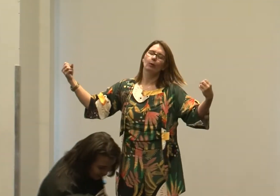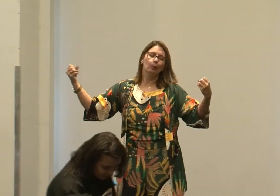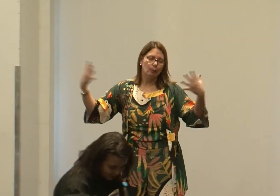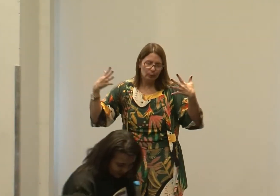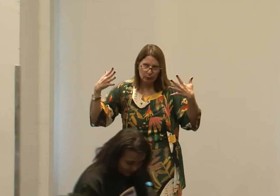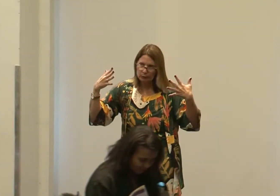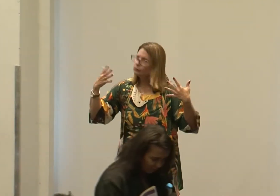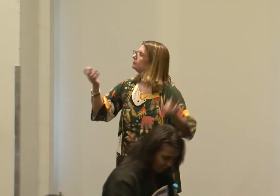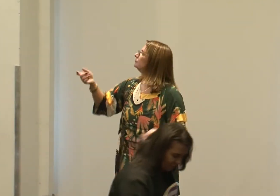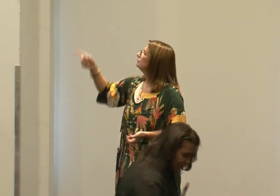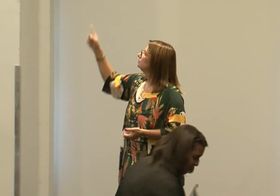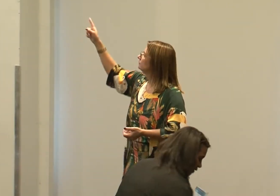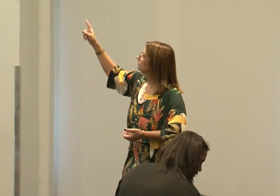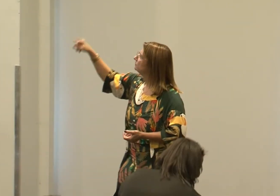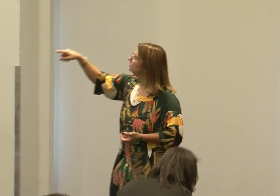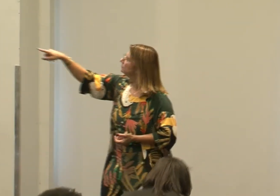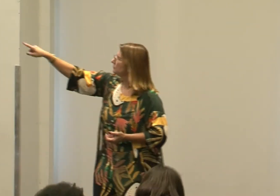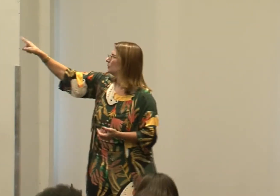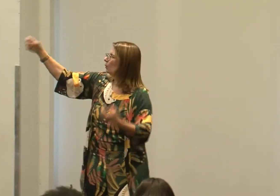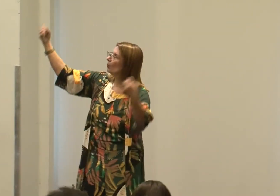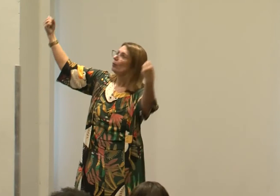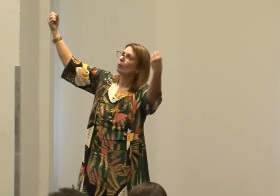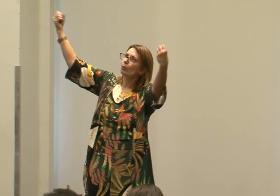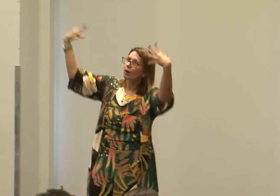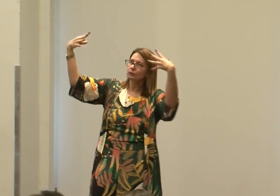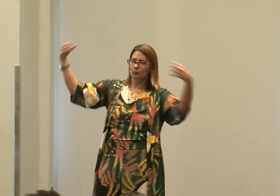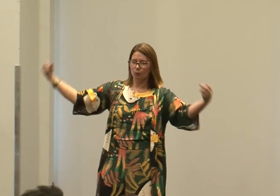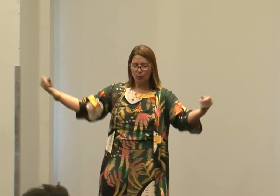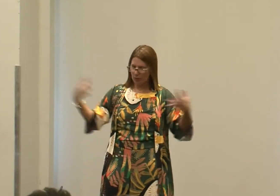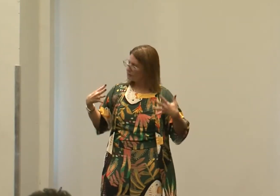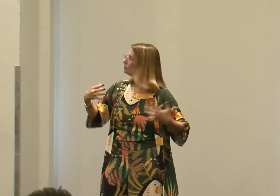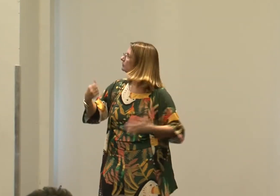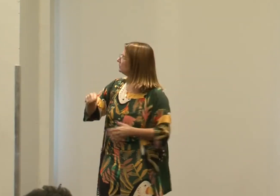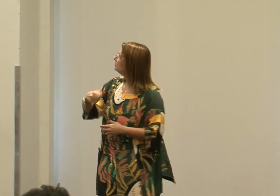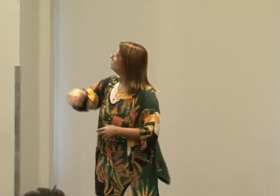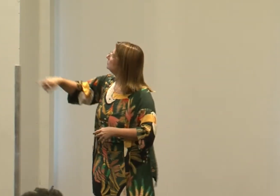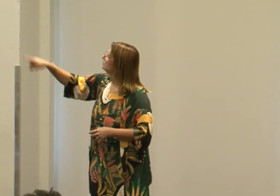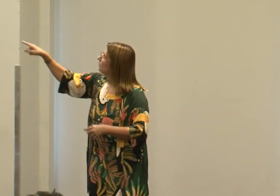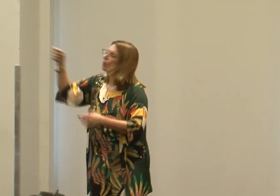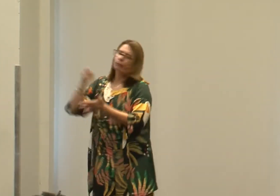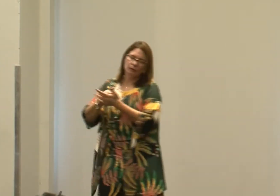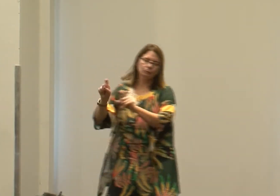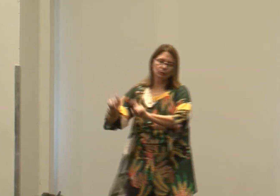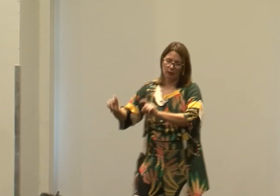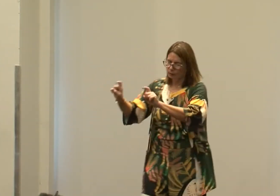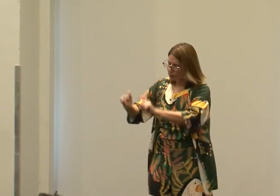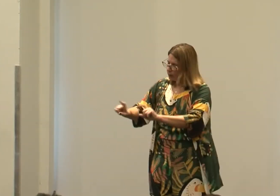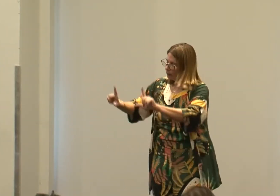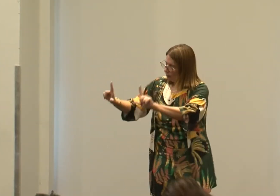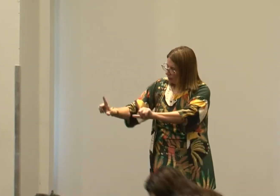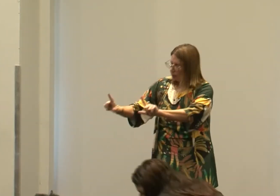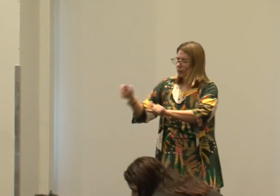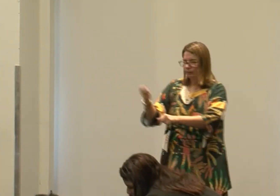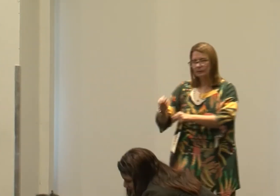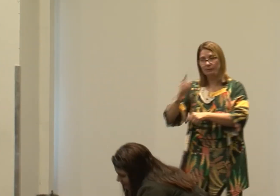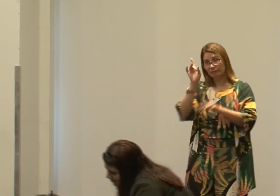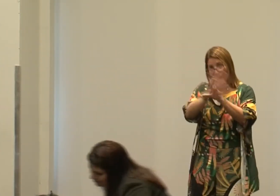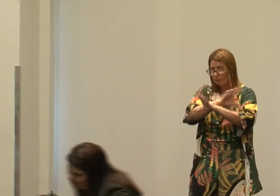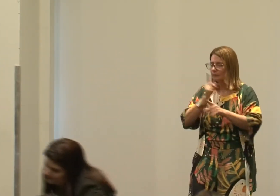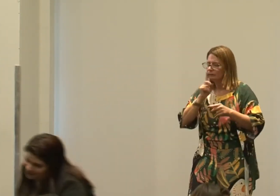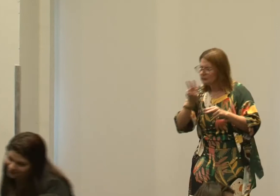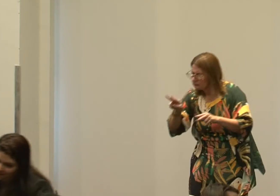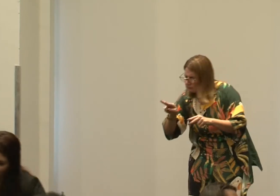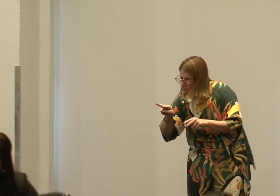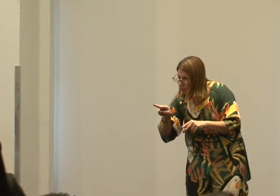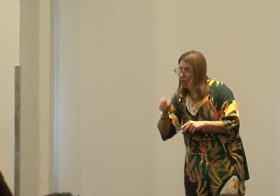fica prejudicada, precisa de uma iluminação, uma boa iluminação, a gente precisa de um computador,